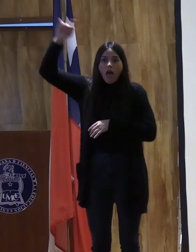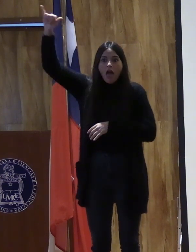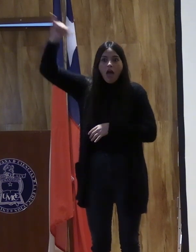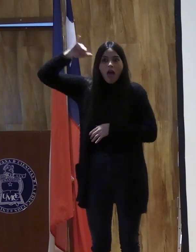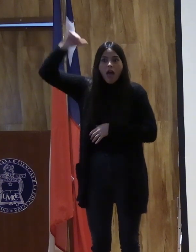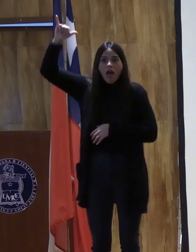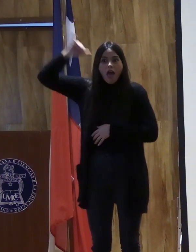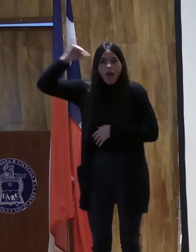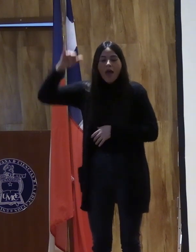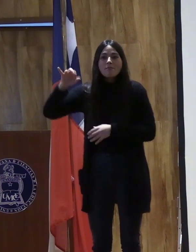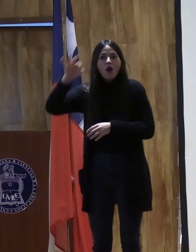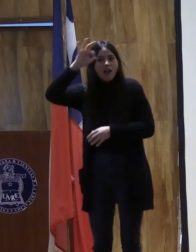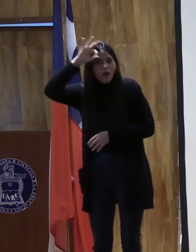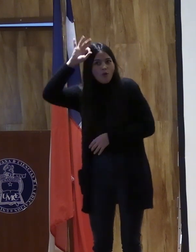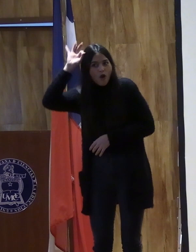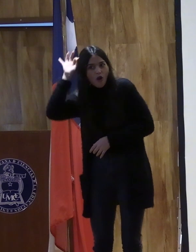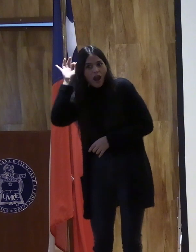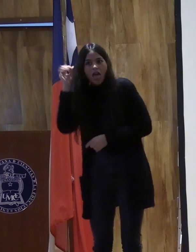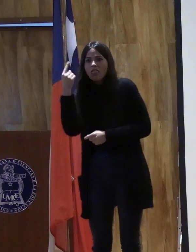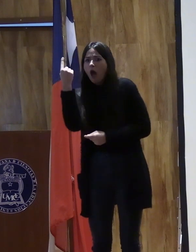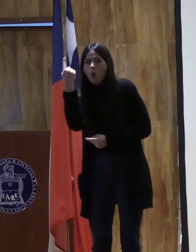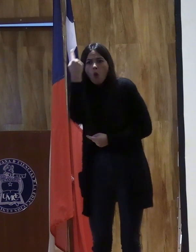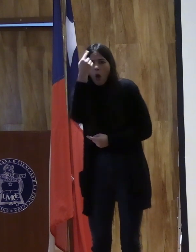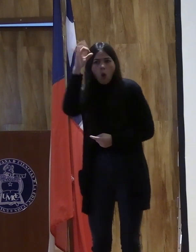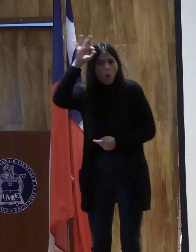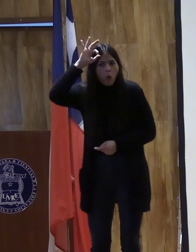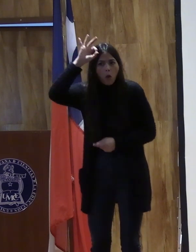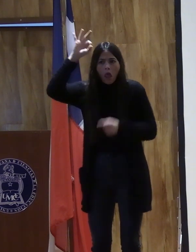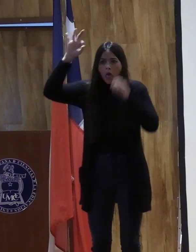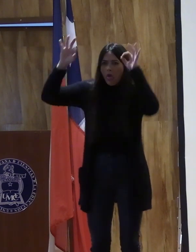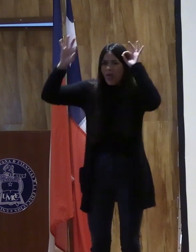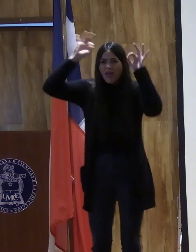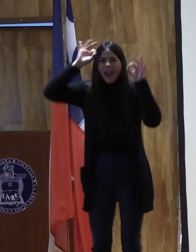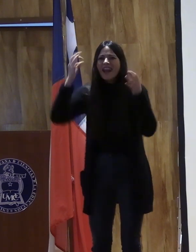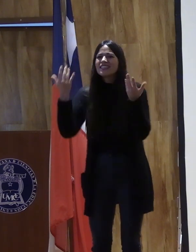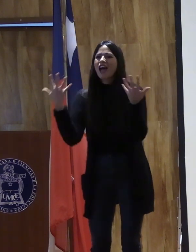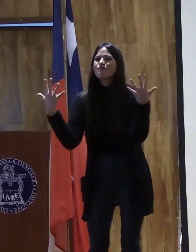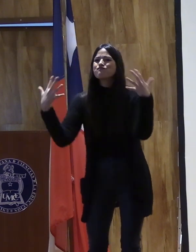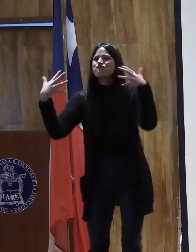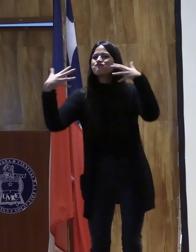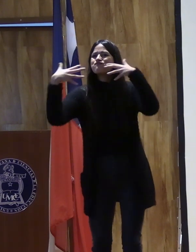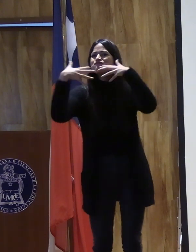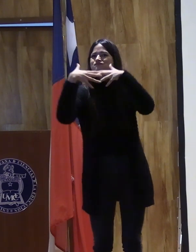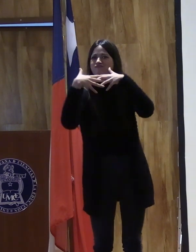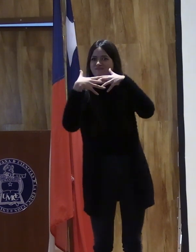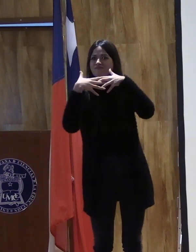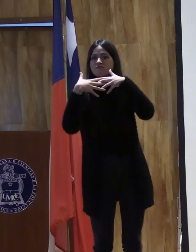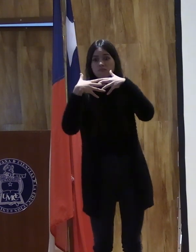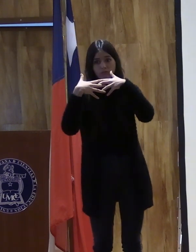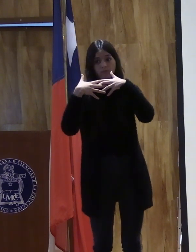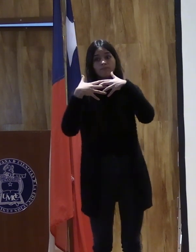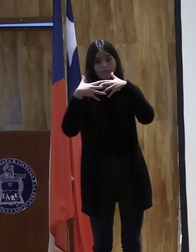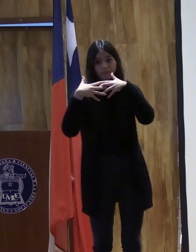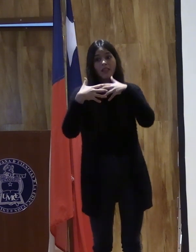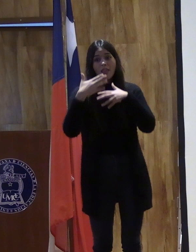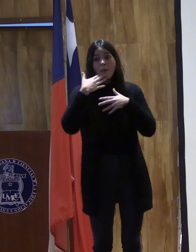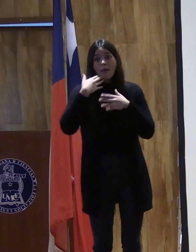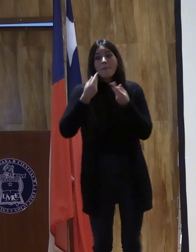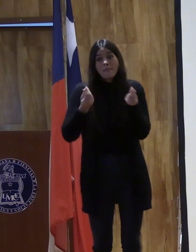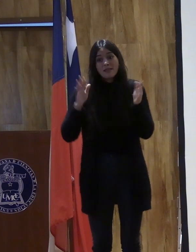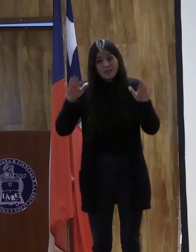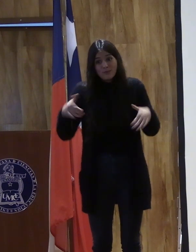las neuronas de a una no valen nada si no están interconectadas, que también eso es una señal, bueno,